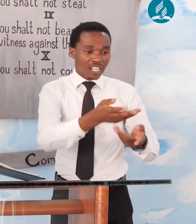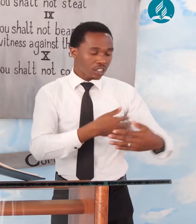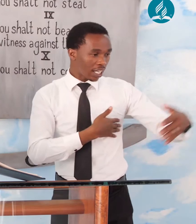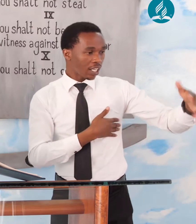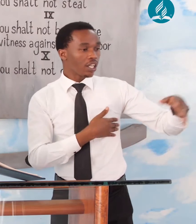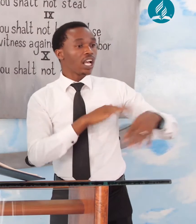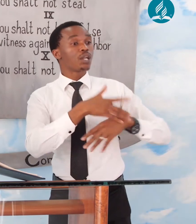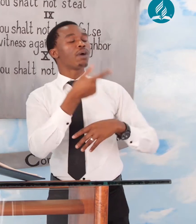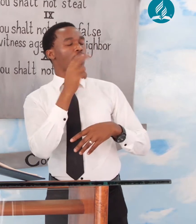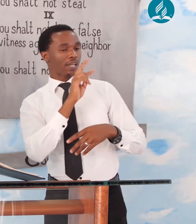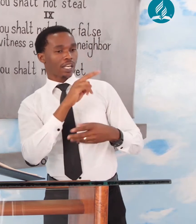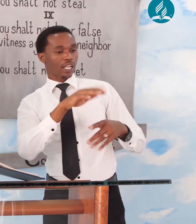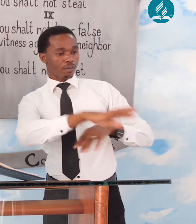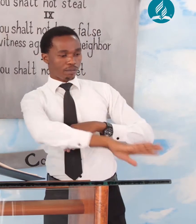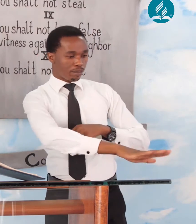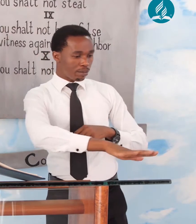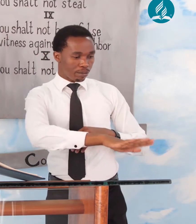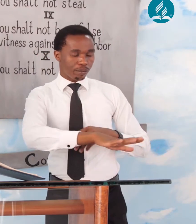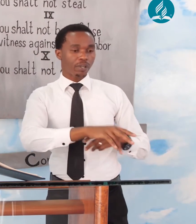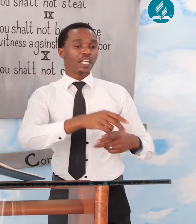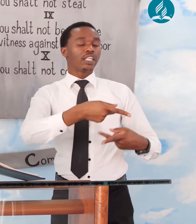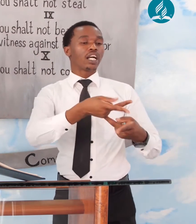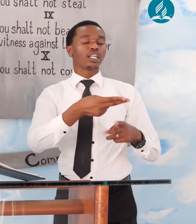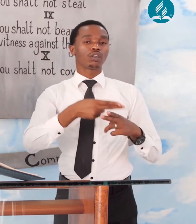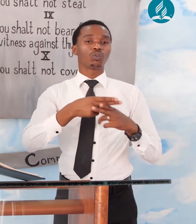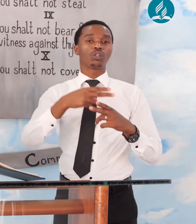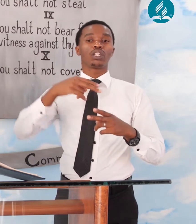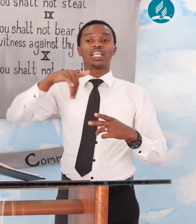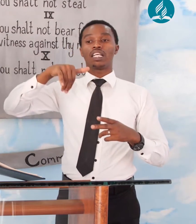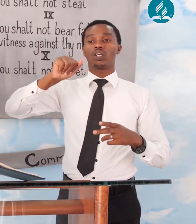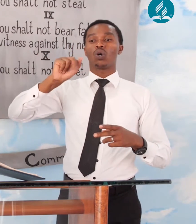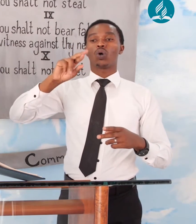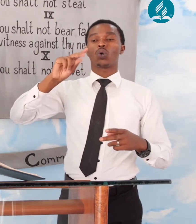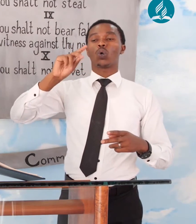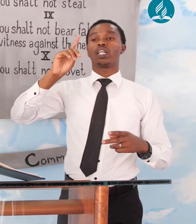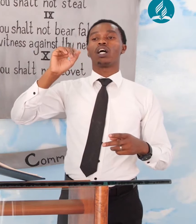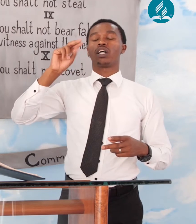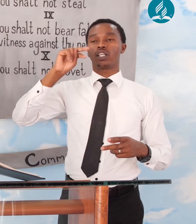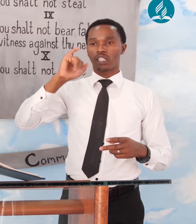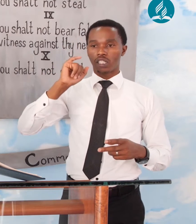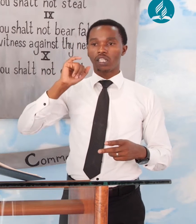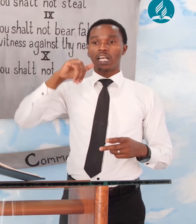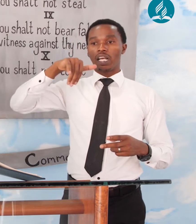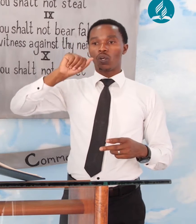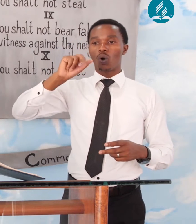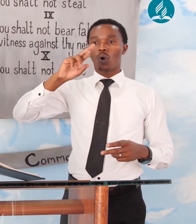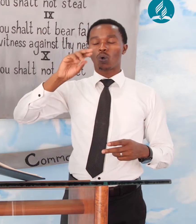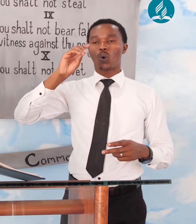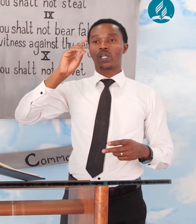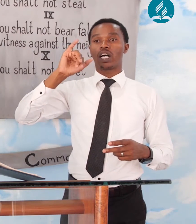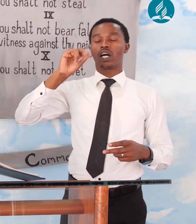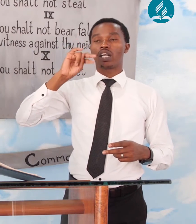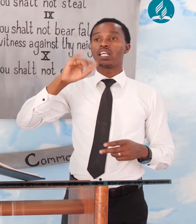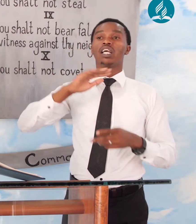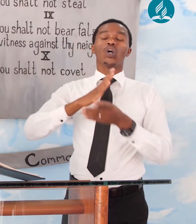Negebu n'ikibaya cyo kuri Yorodani aricyo gikombe cy'i Yeriko umudugudu